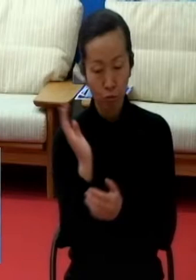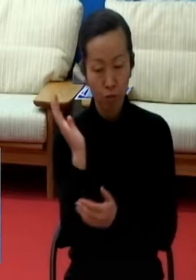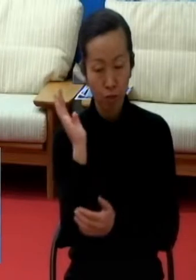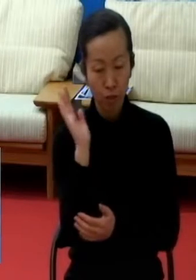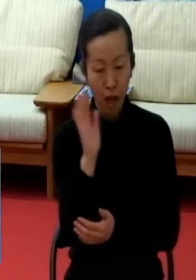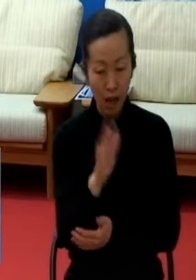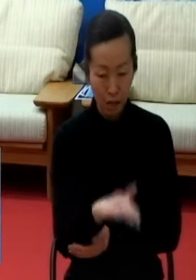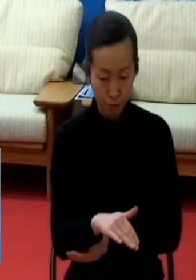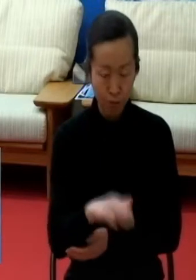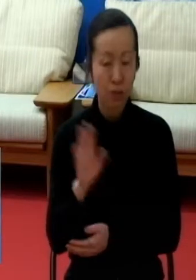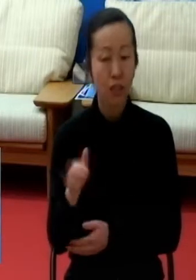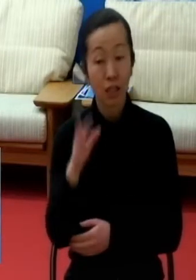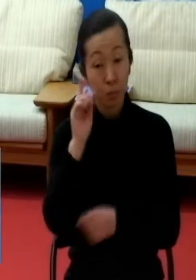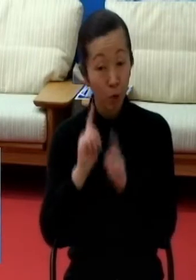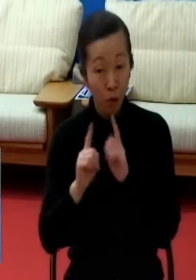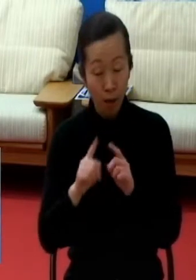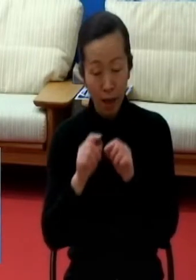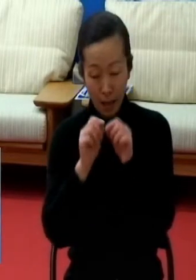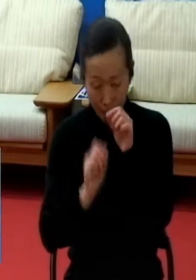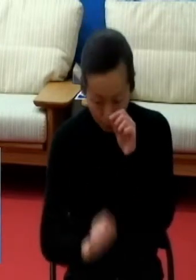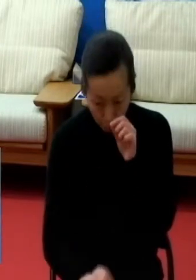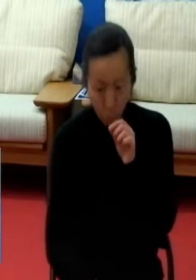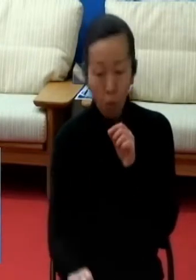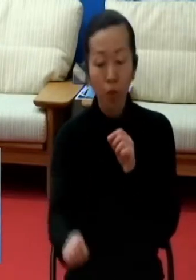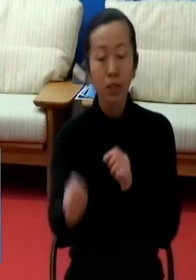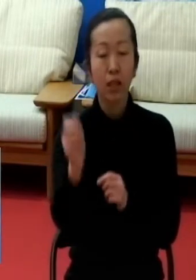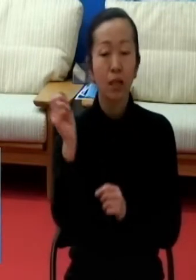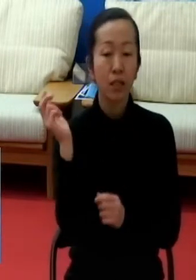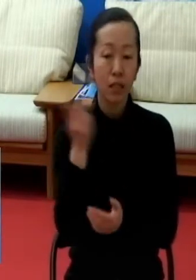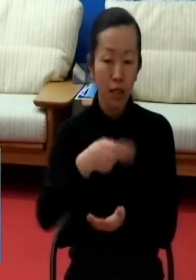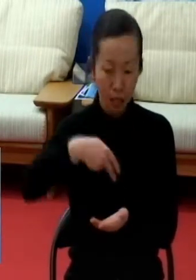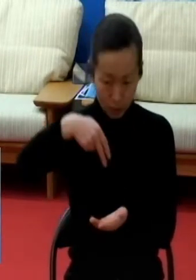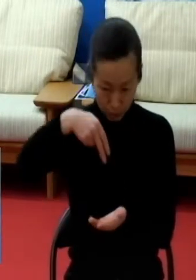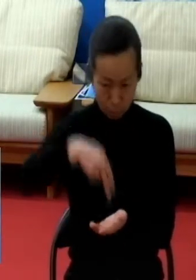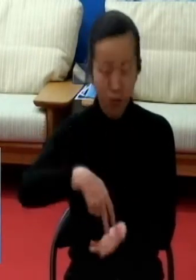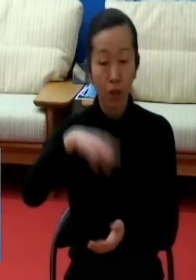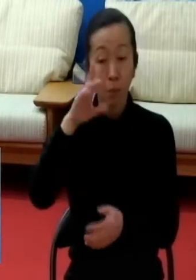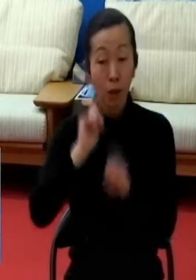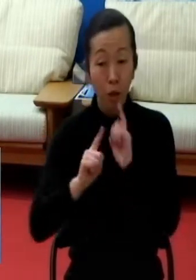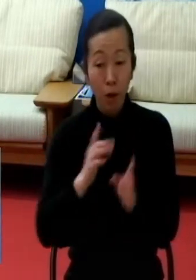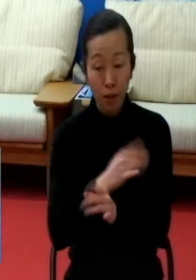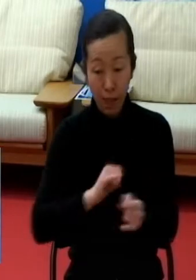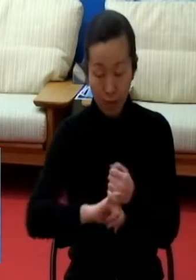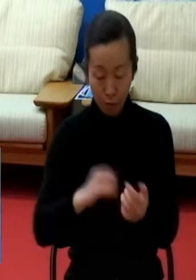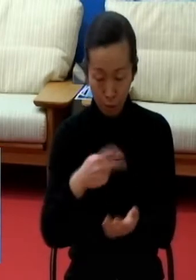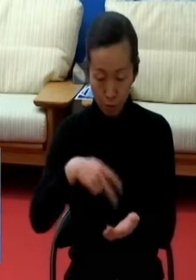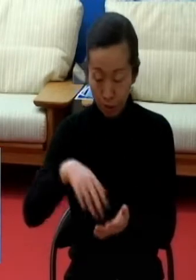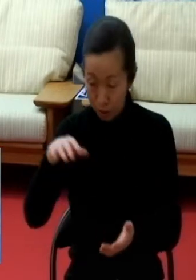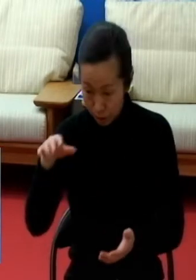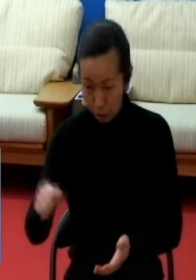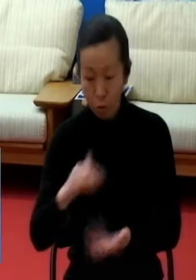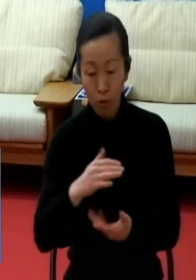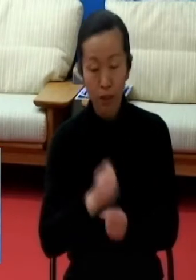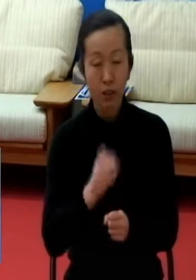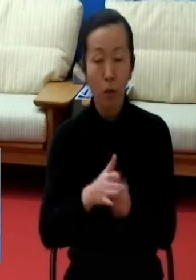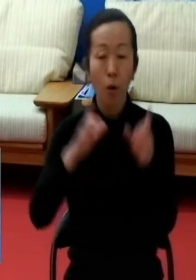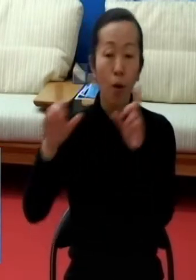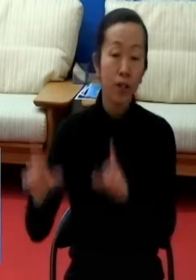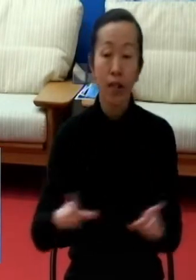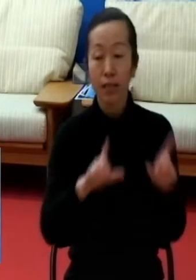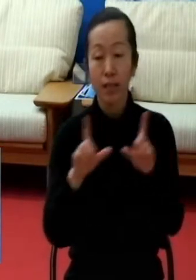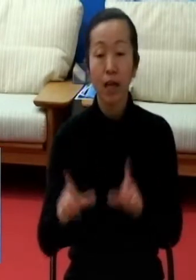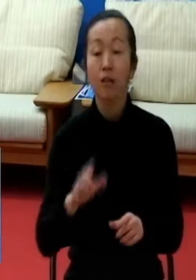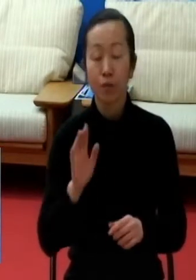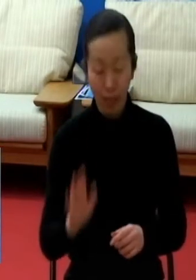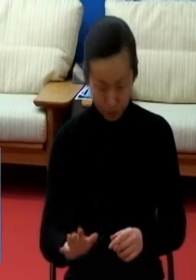つ。 예, 하나님의 말씀을 언약으로 붙잡는 것이 신앙생활이에요. 神の御言葉を契約として掴むことが信仰生活 예, です。 여러분